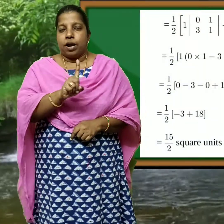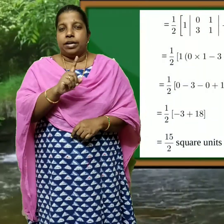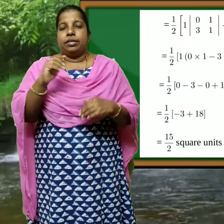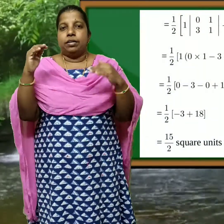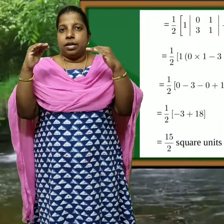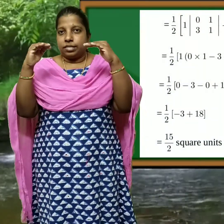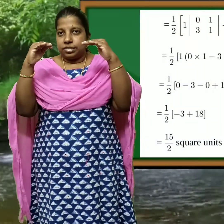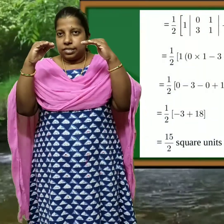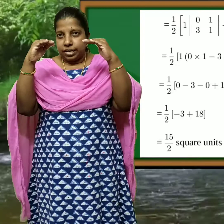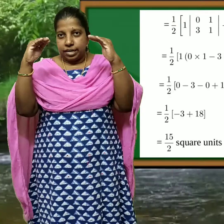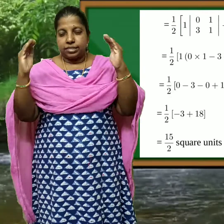സിമ്പിൾ ബ്രാക്കറ്റ്